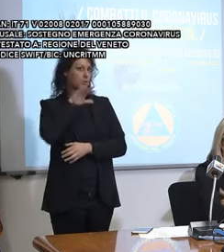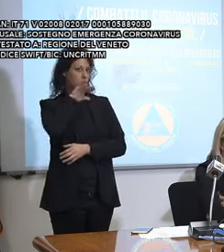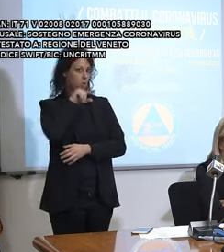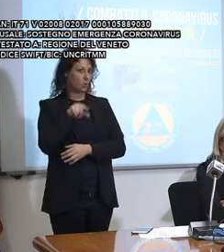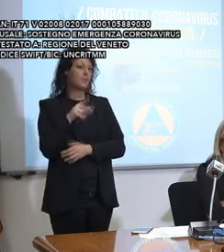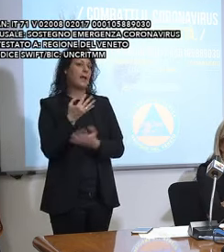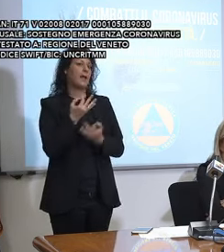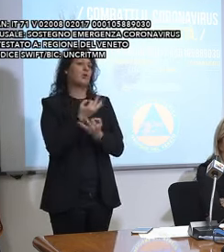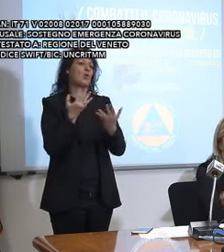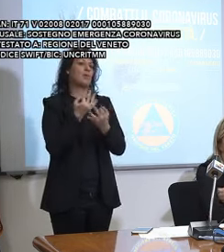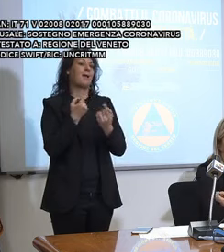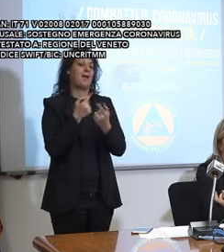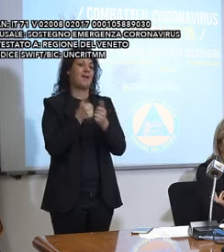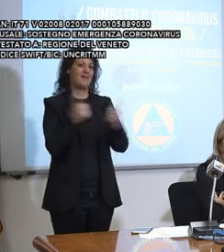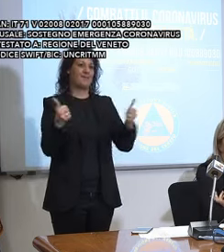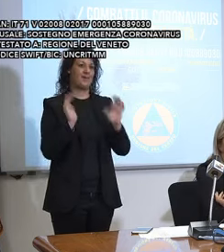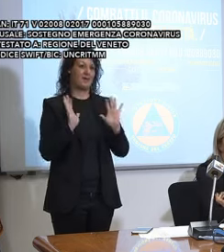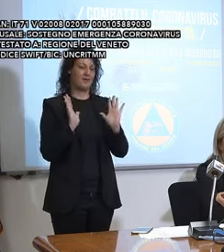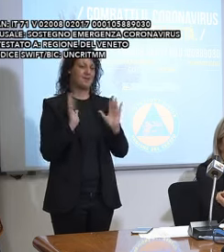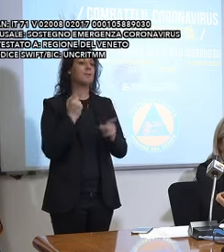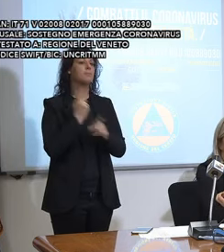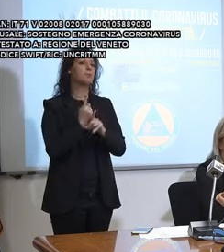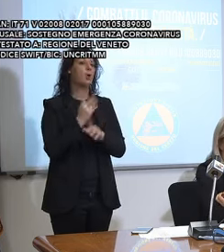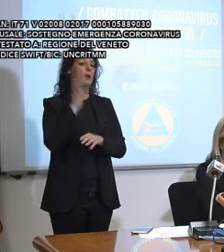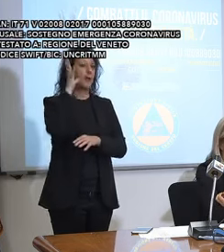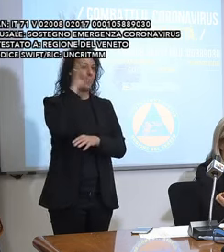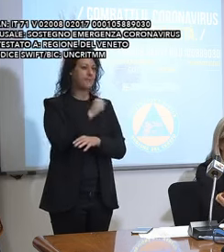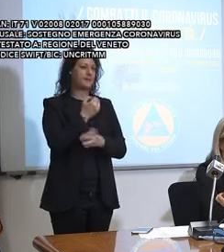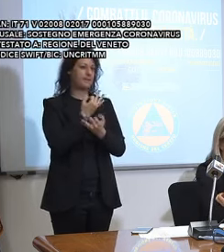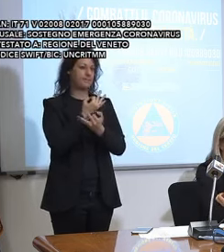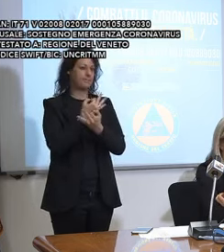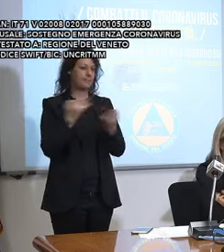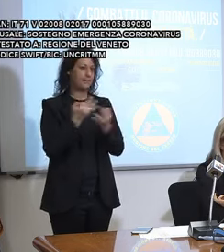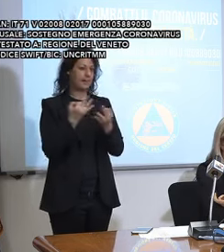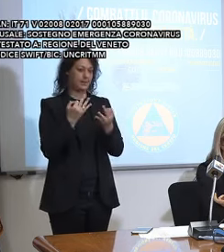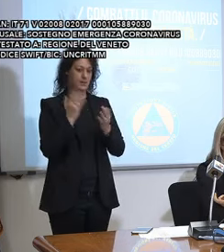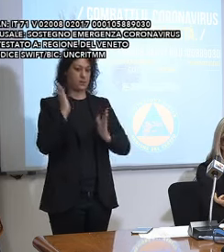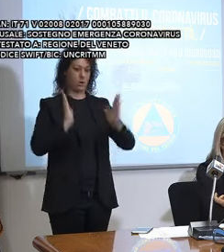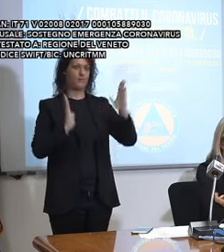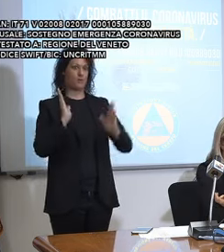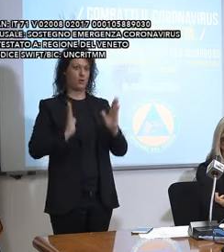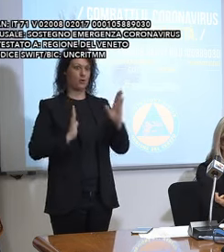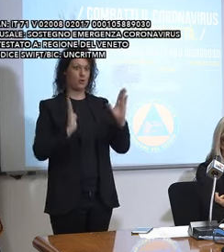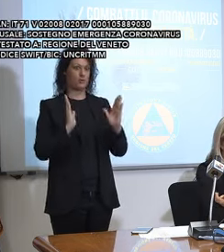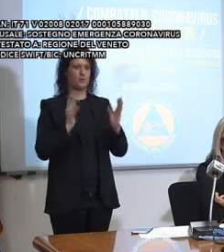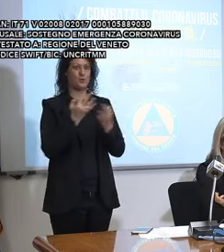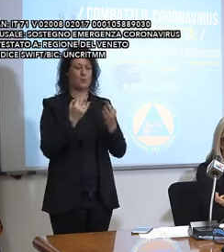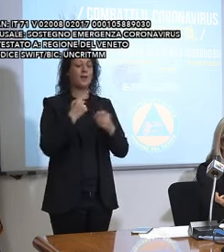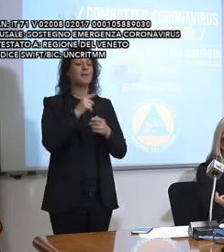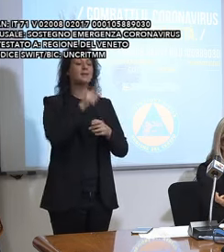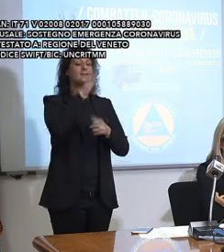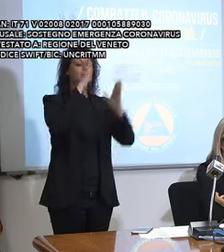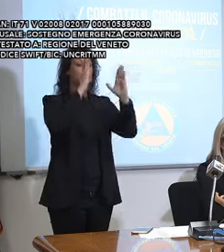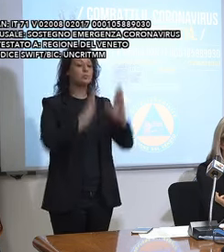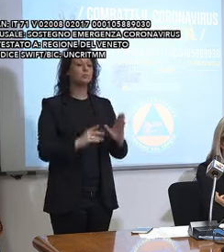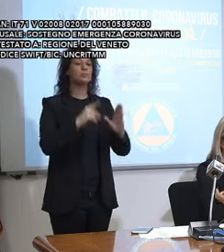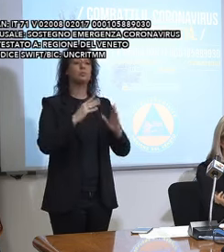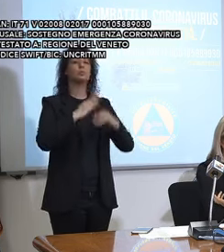quindi bisognerebbe andare molto più a fondo rispetto insomma, a una struttura che ha chiaramente 60 ospiti e ne